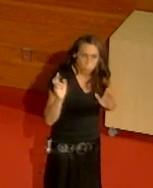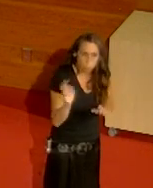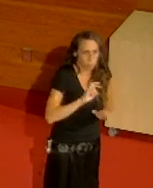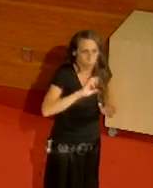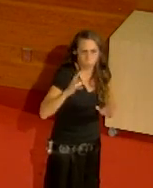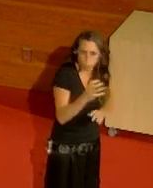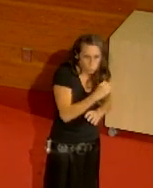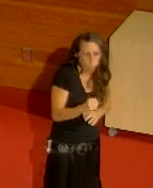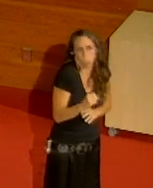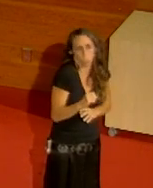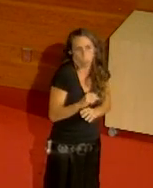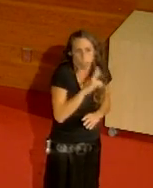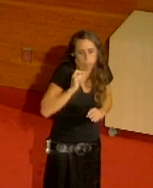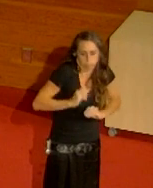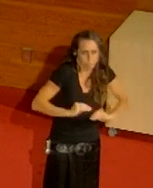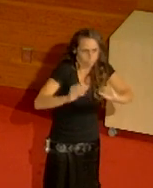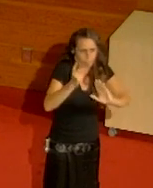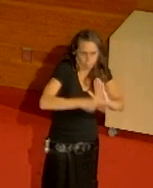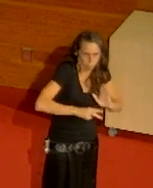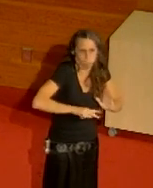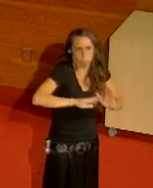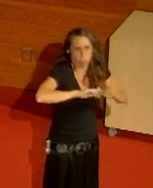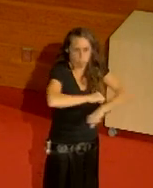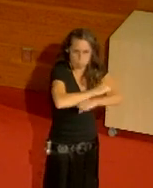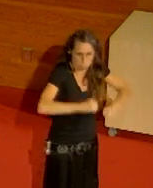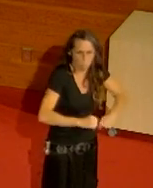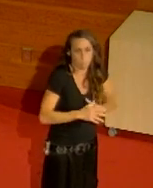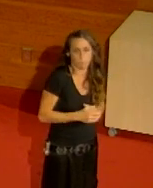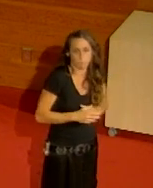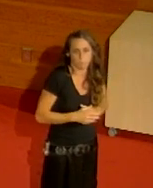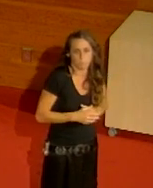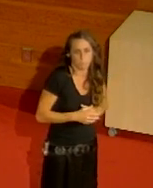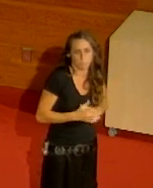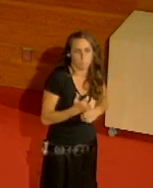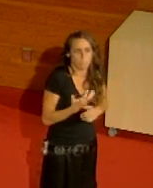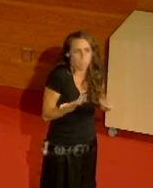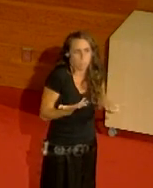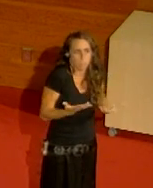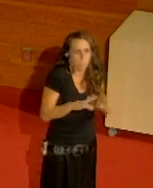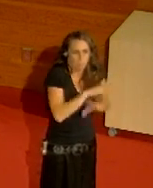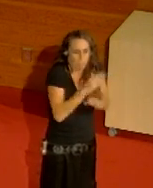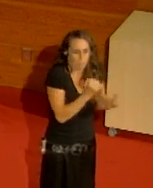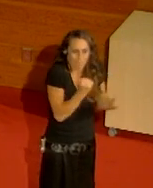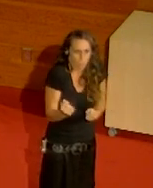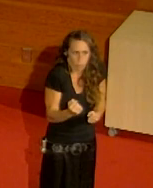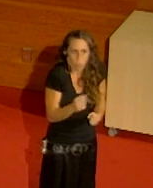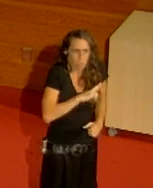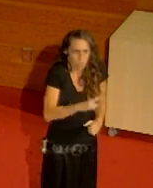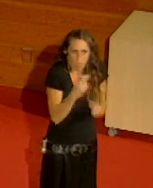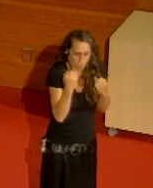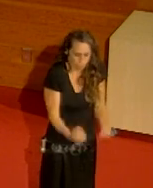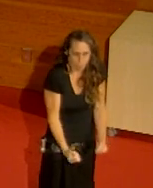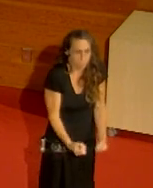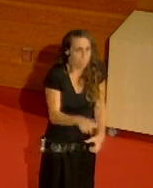para emigrar a la tierra de Israel como judío Entonces eso son institu es puramente religiosas quienes toman esas decisiones